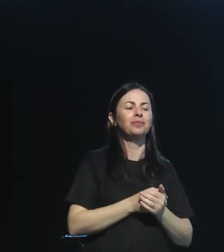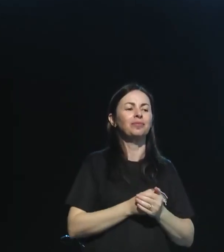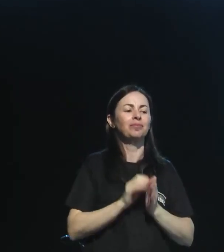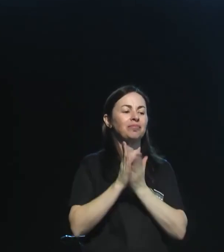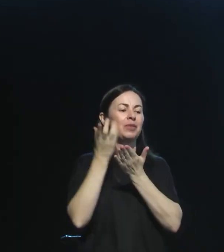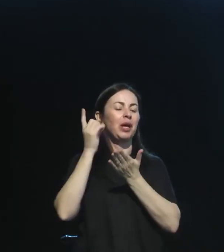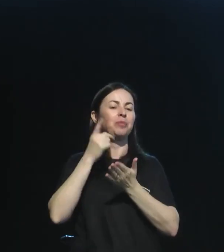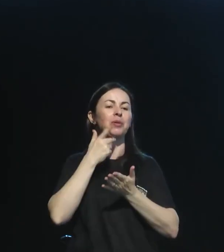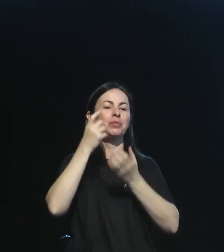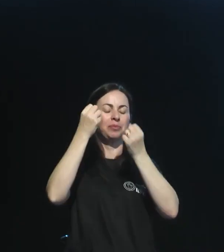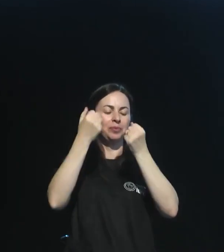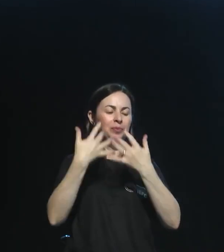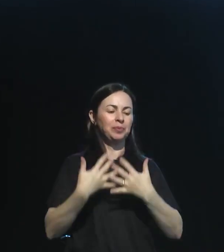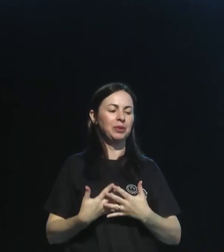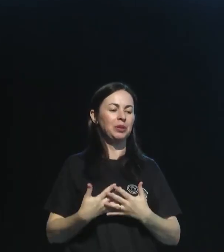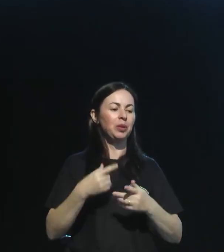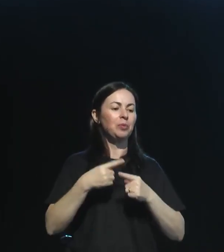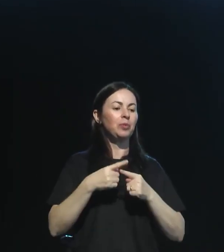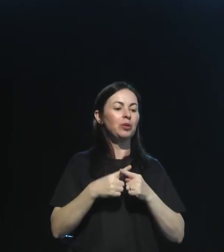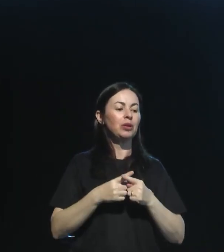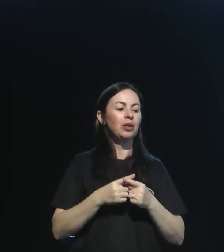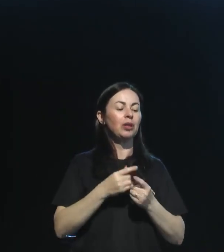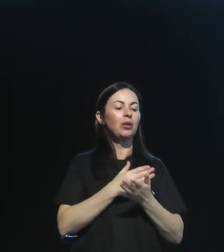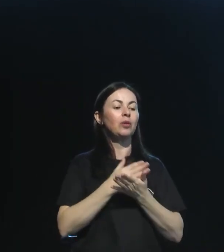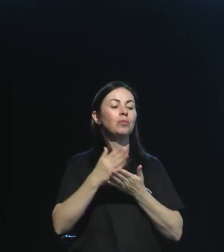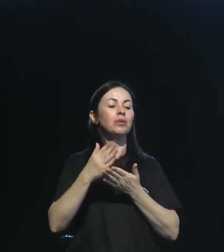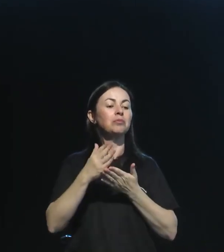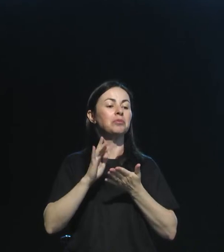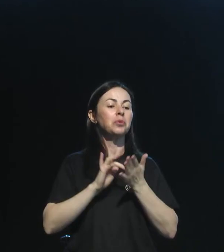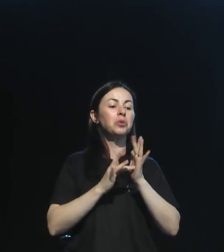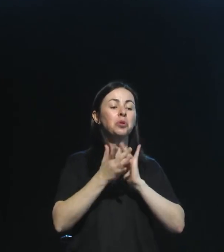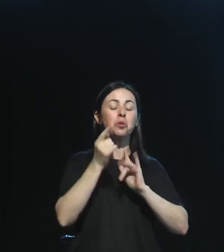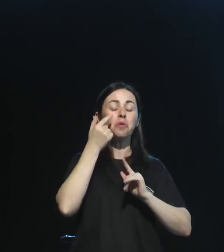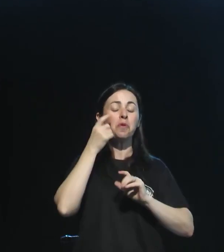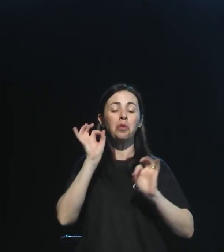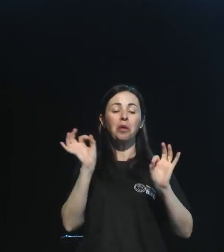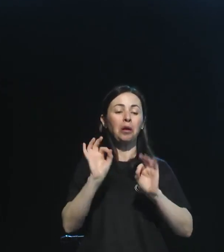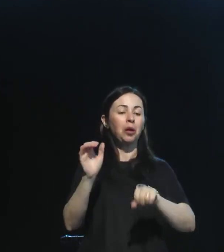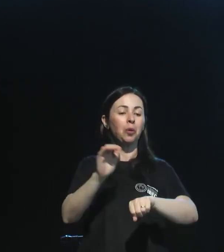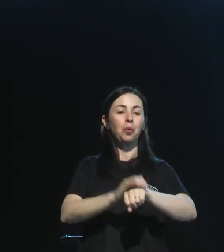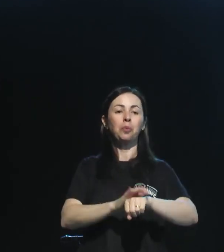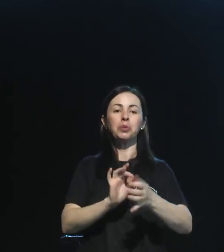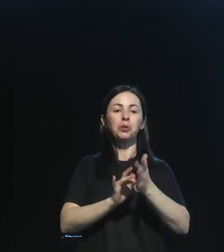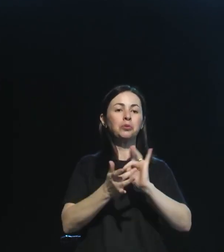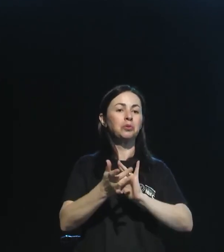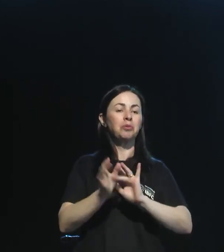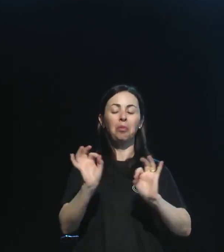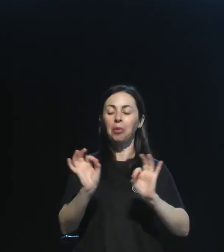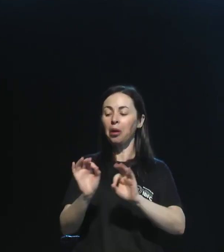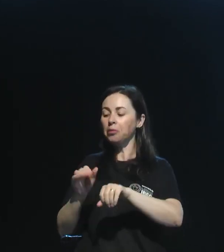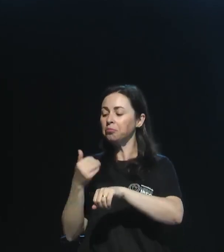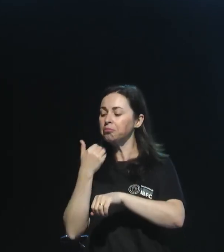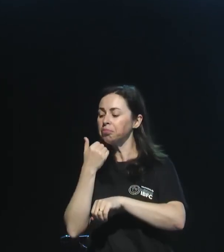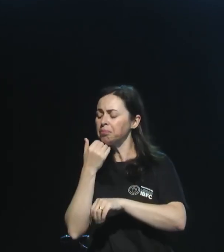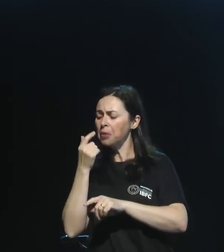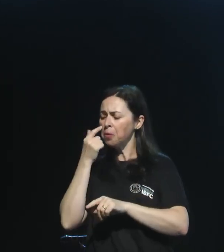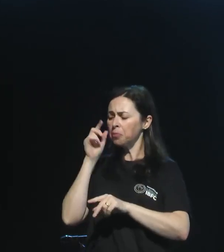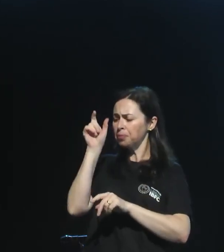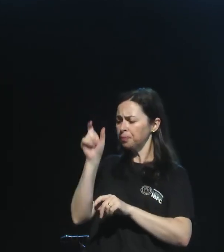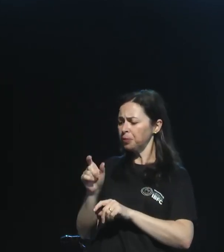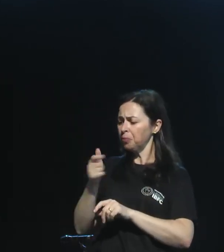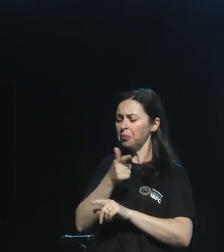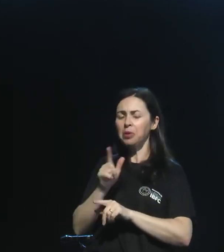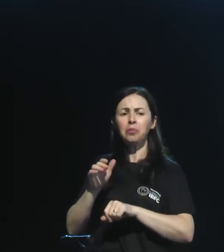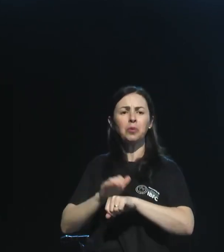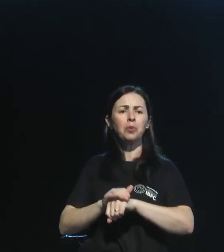que ele está inquirindo Jesus, conversou com Jesus e ele não viu culpa nenhuma em Jesus. E João registra dizendo que ele perguntou a Jesus: